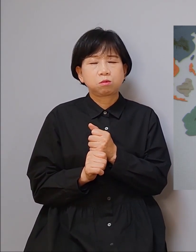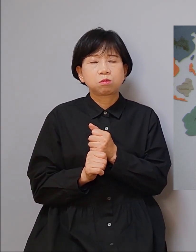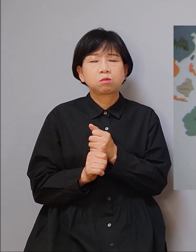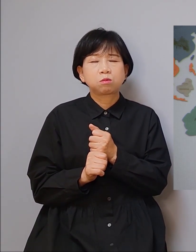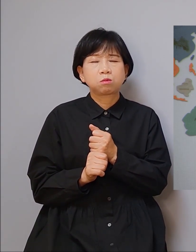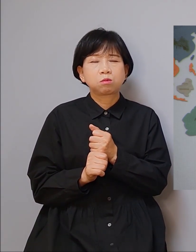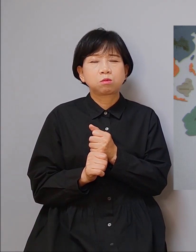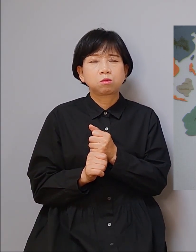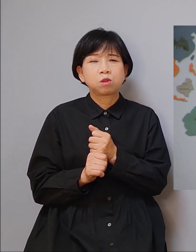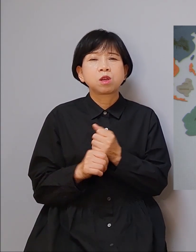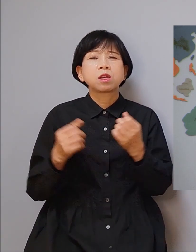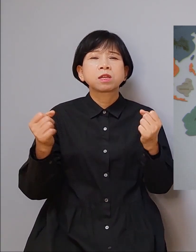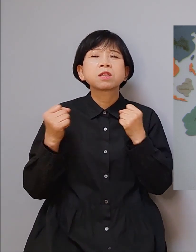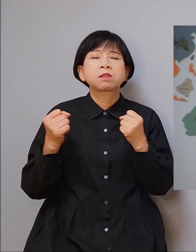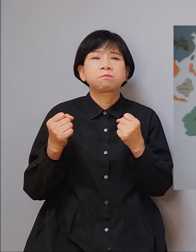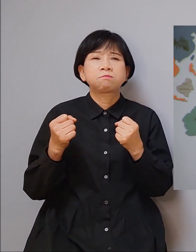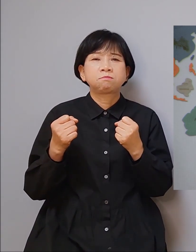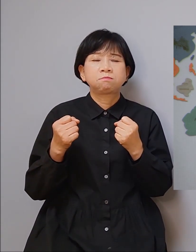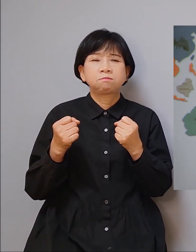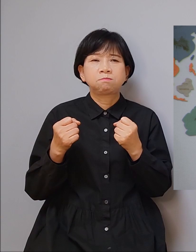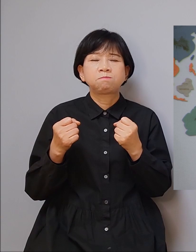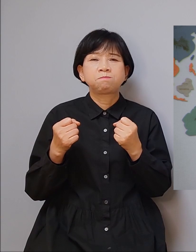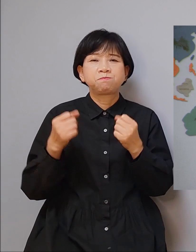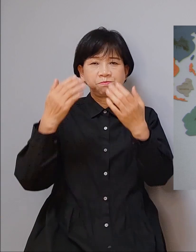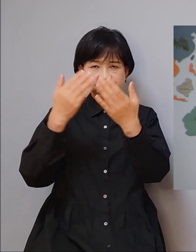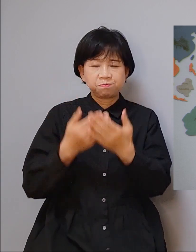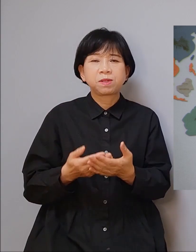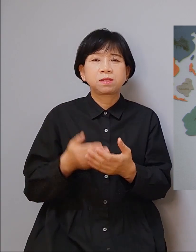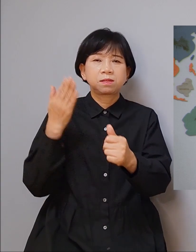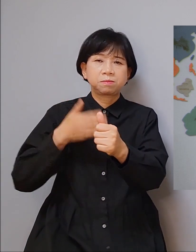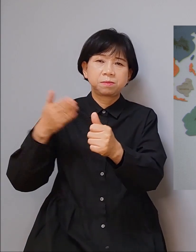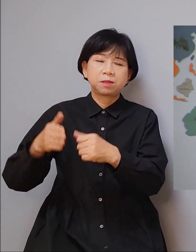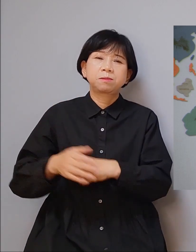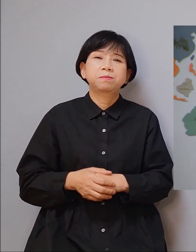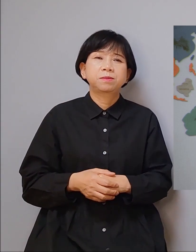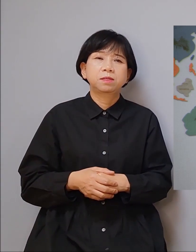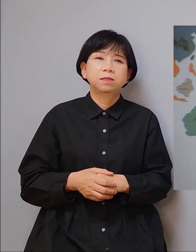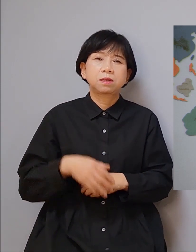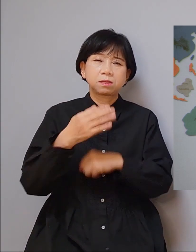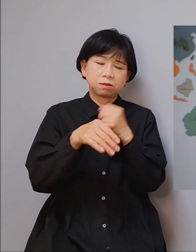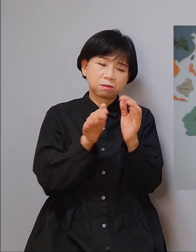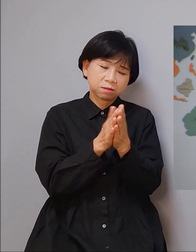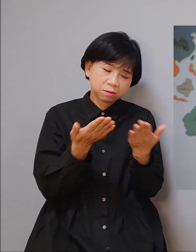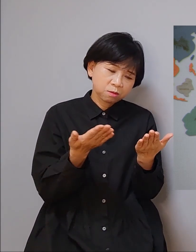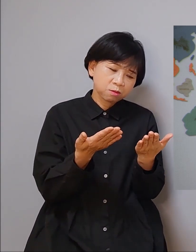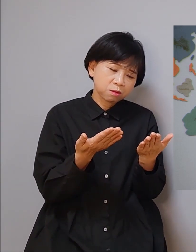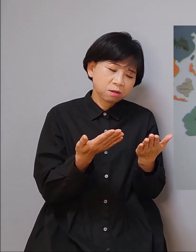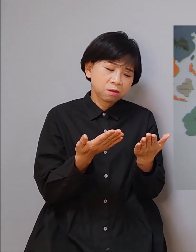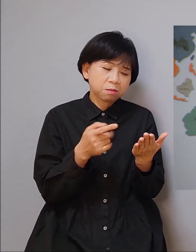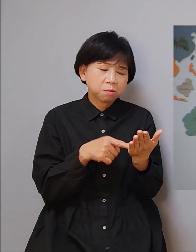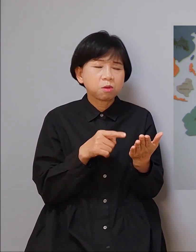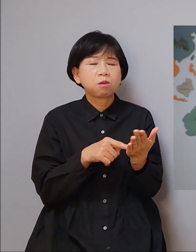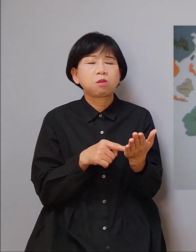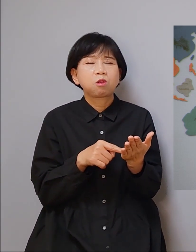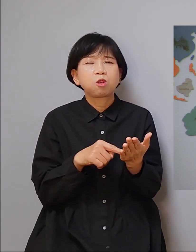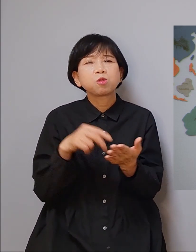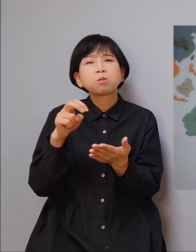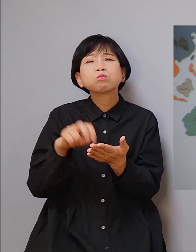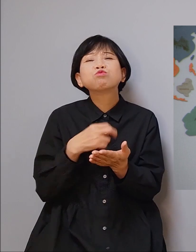말씀을 듣다가 힘을 얻기를 바랍니다. 가까운 분의 몇 글자 안 되는 SNS 그 문자 있잖아요.